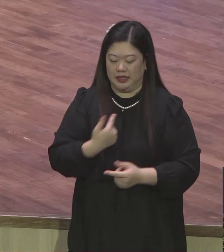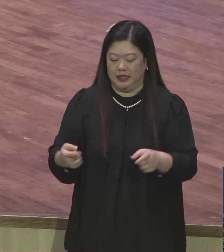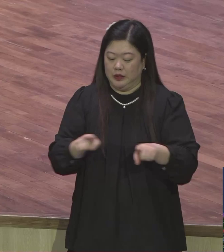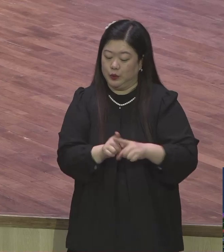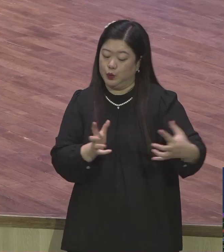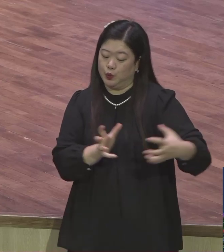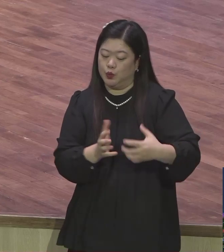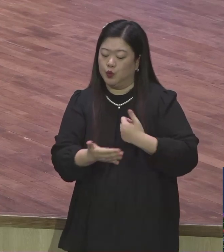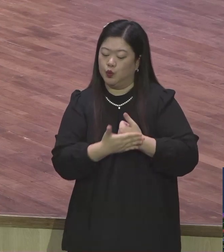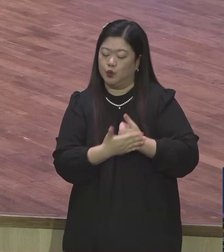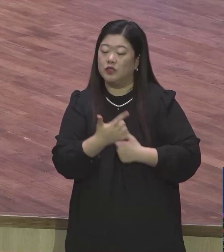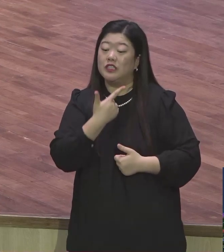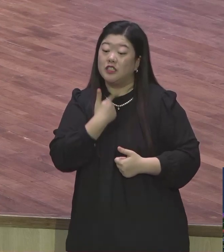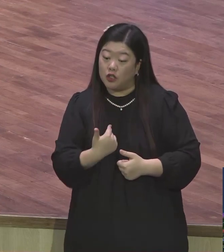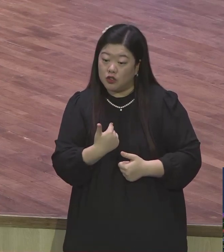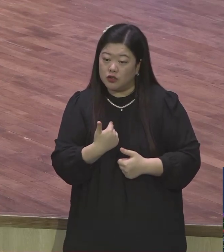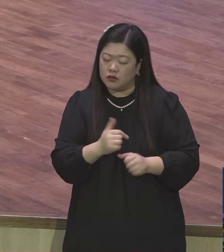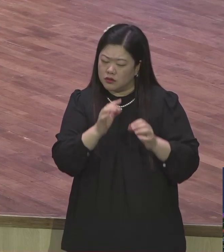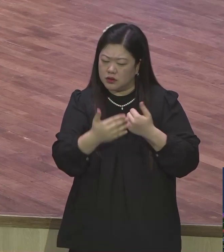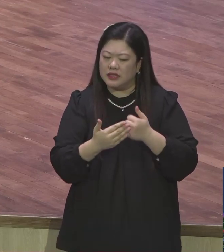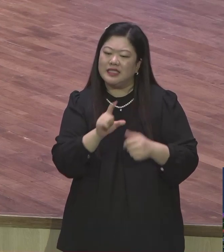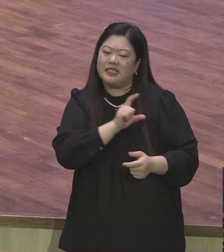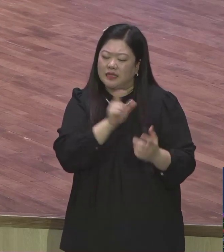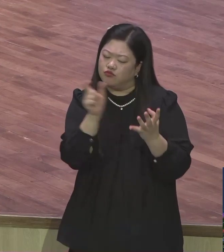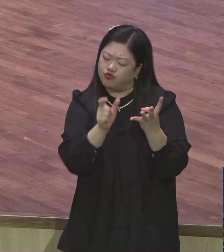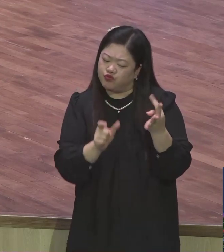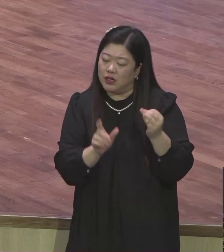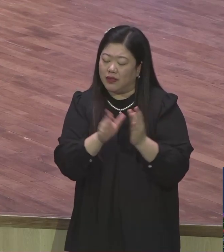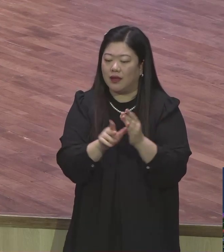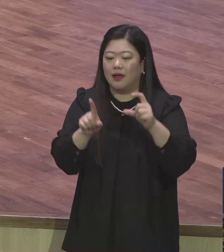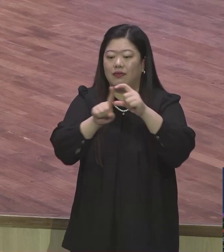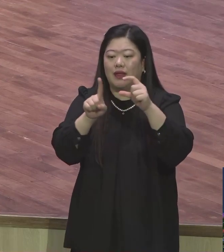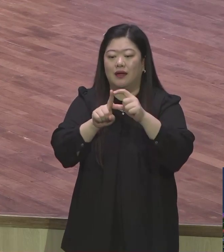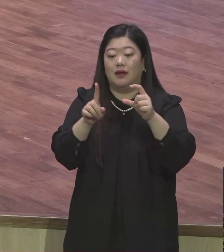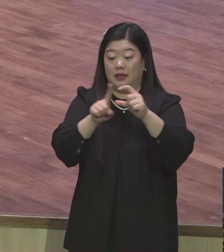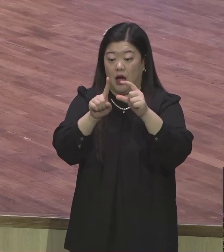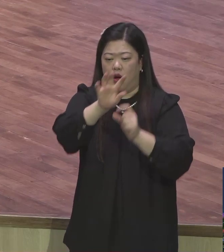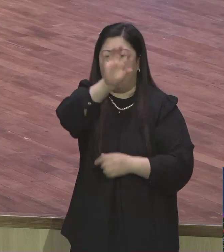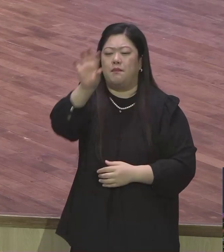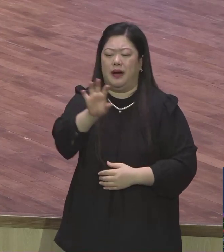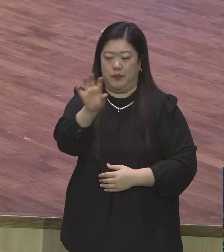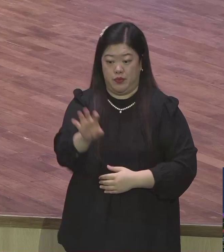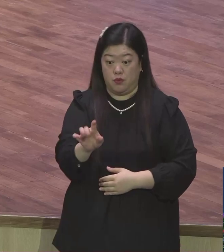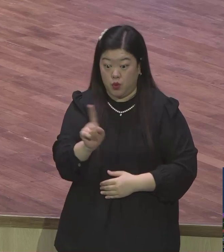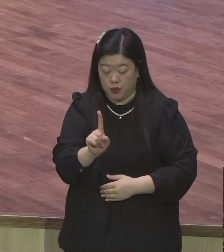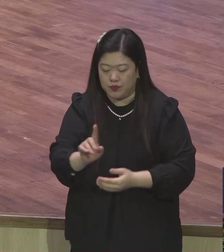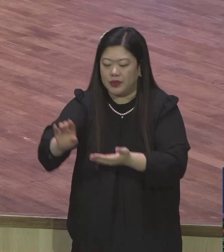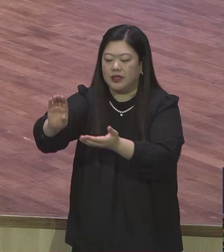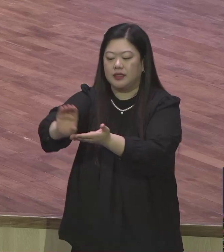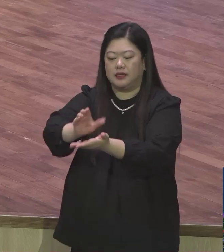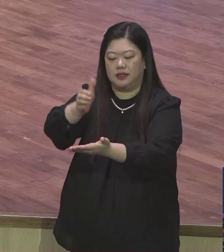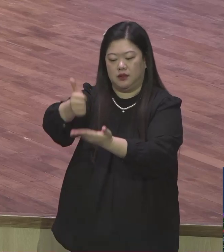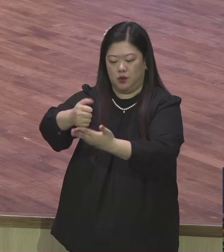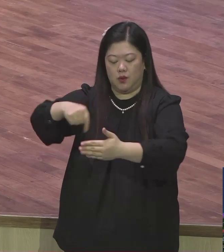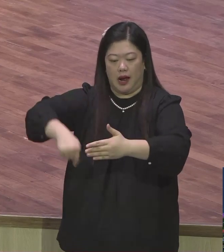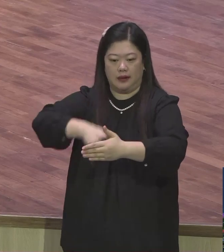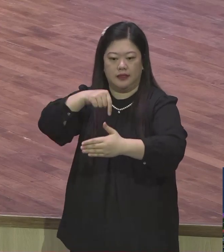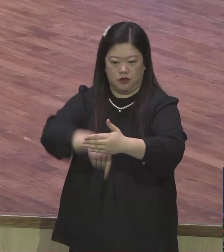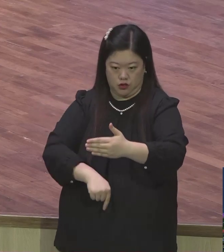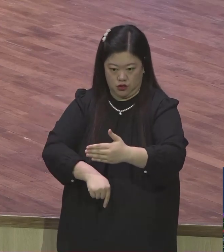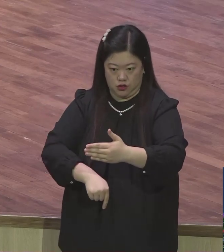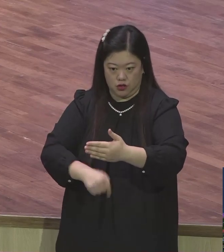언급하면서 가장 자주 나오는 단어가 있습니다. 그것이 바로 뭡니까? 그리스도 안에서입니다. 그리스도 안에서,